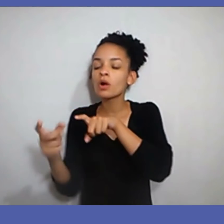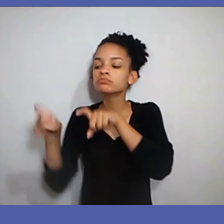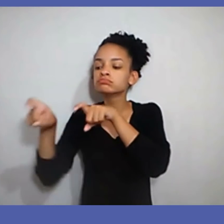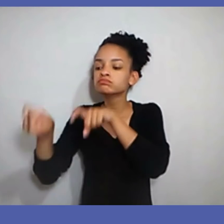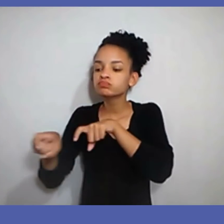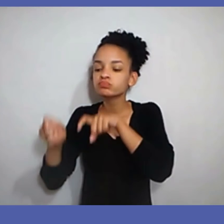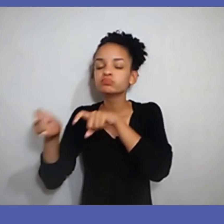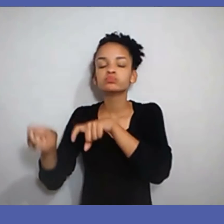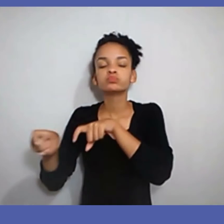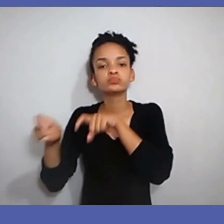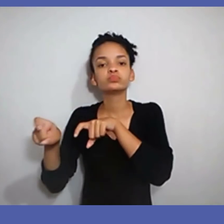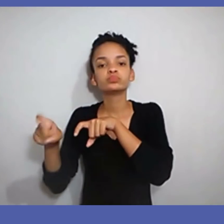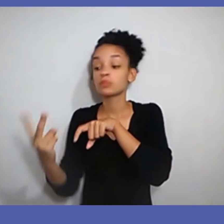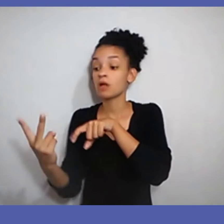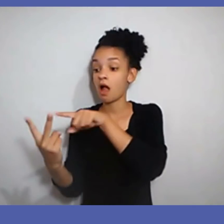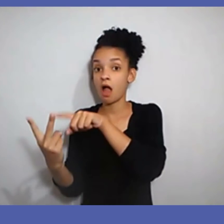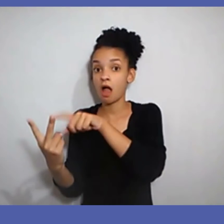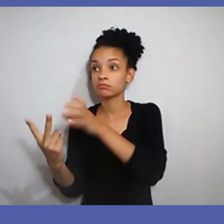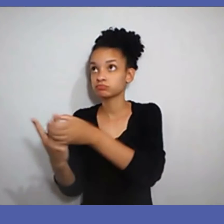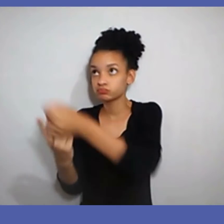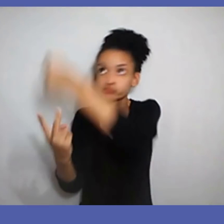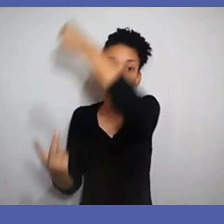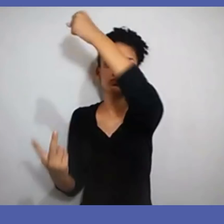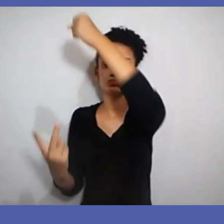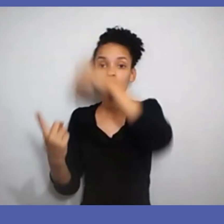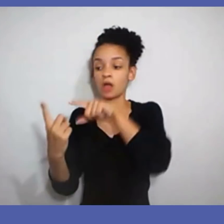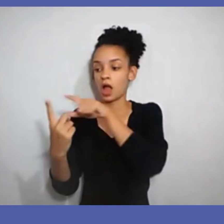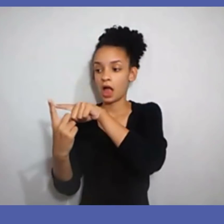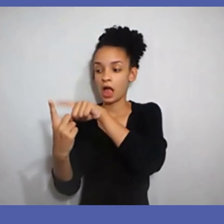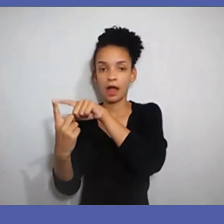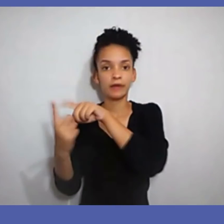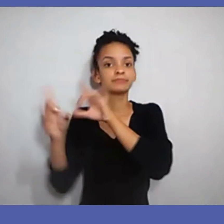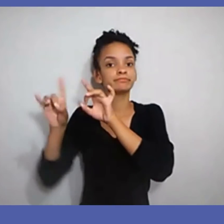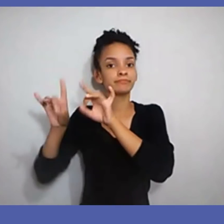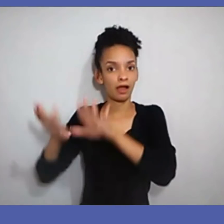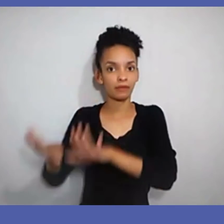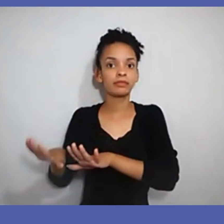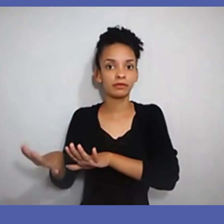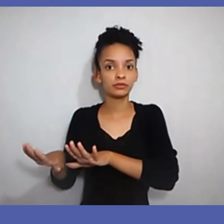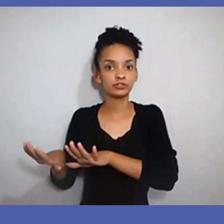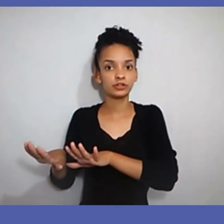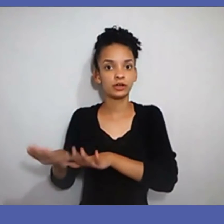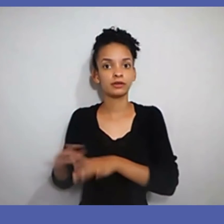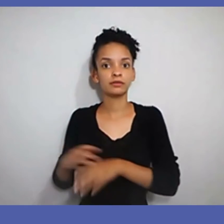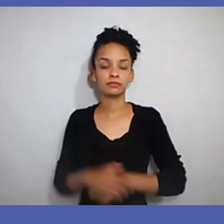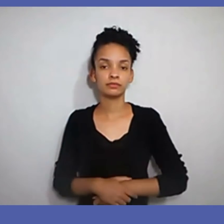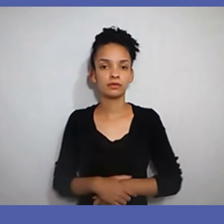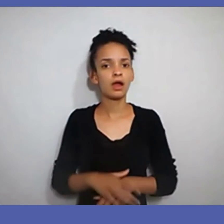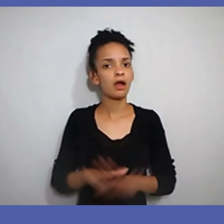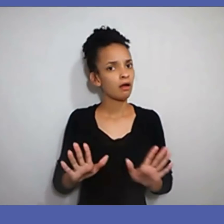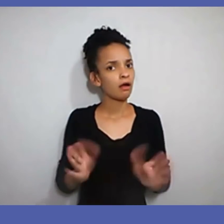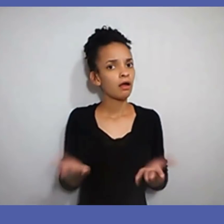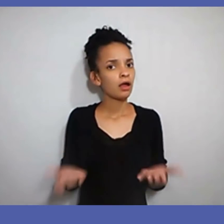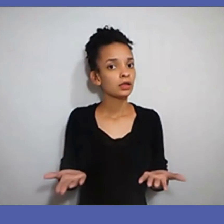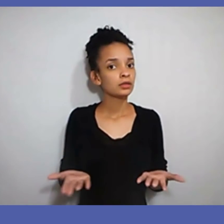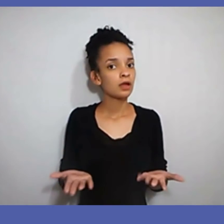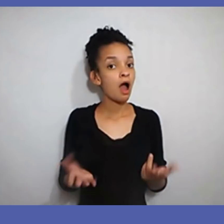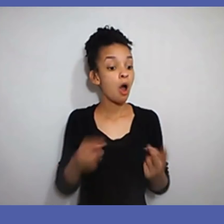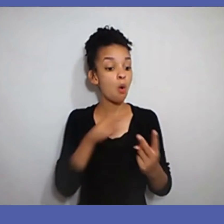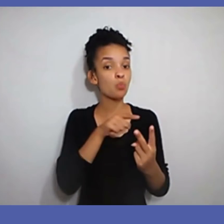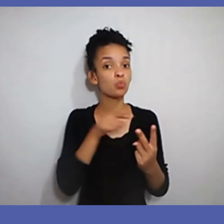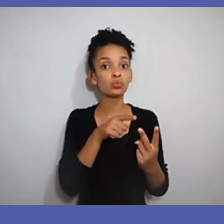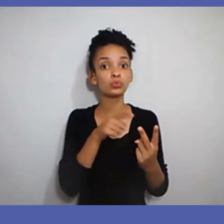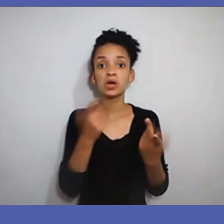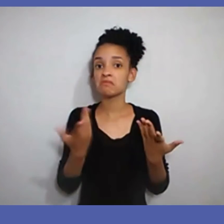tomada e deixada a outra. Quer dizer, os 2 aqui, irmãos, estão numa vida normal de um homem,